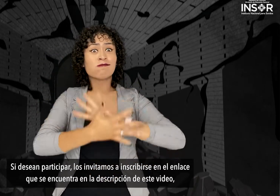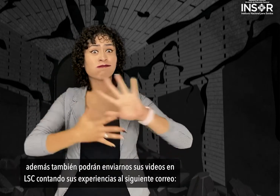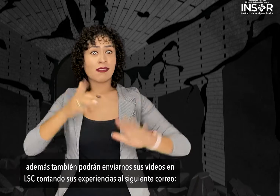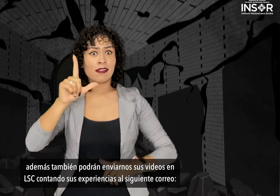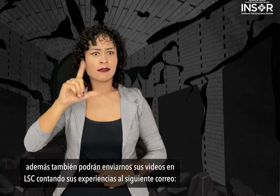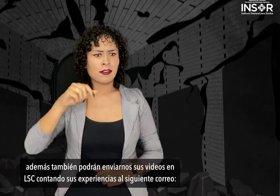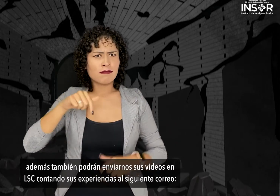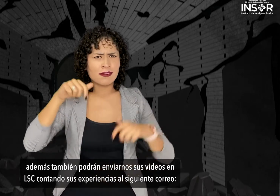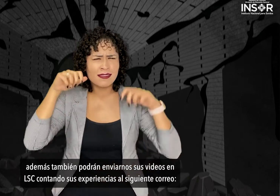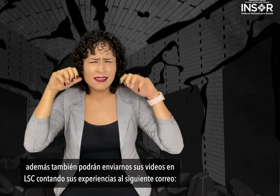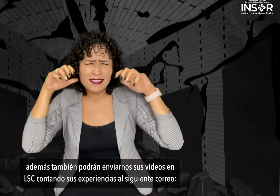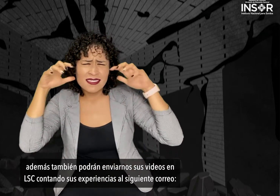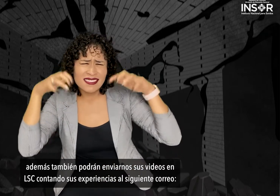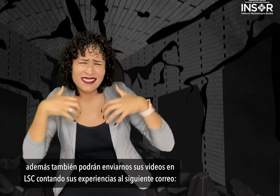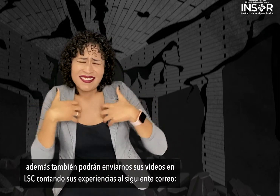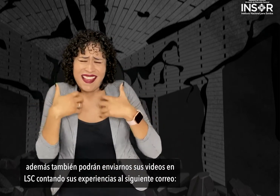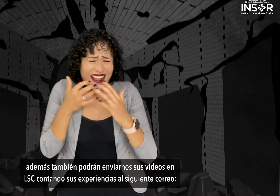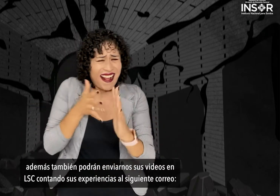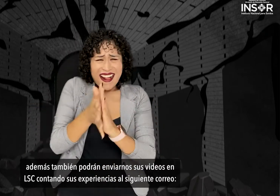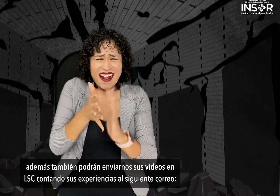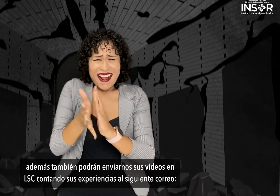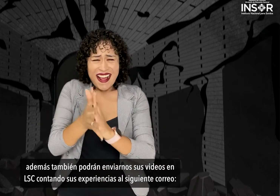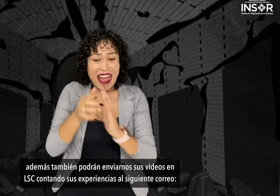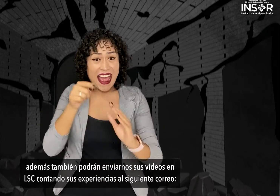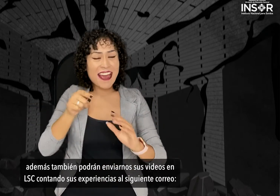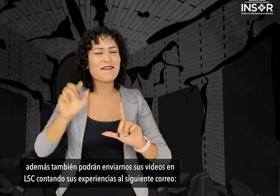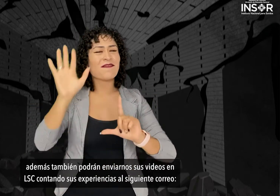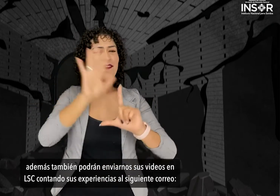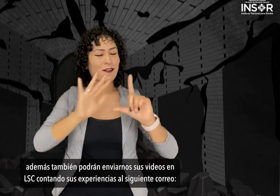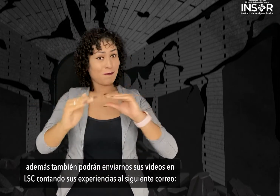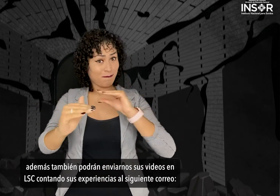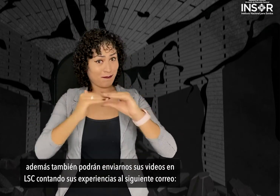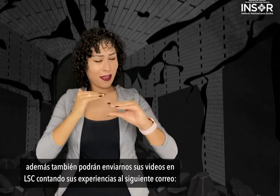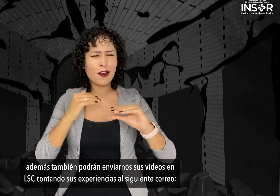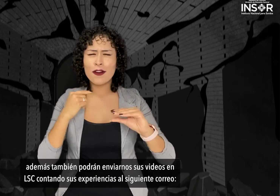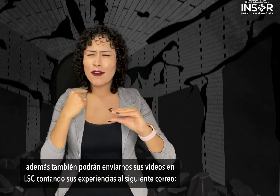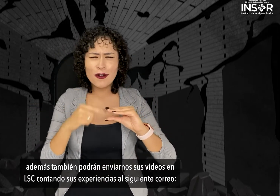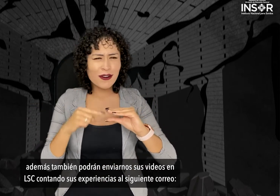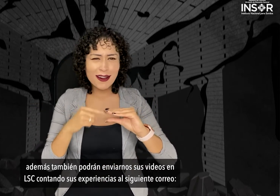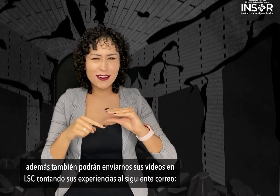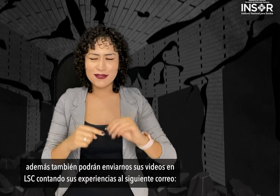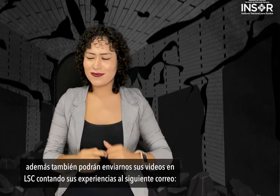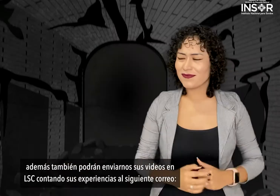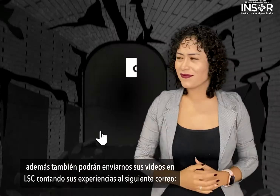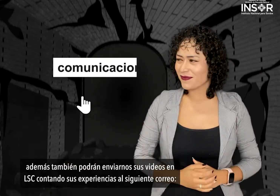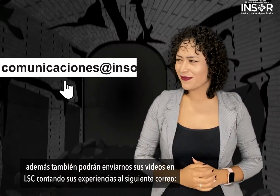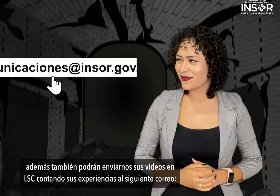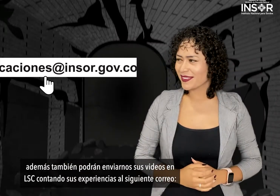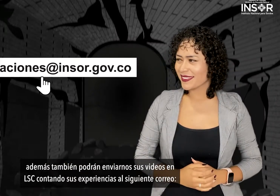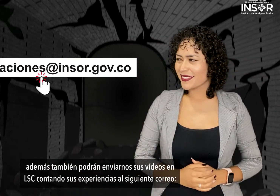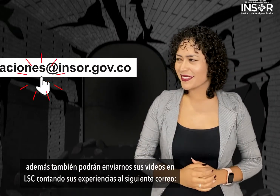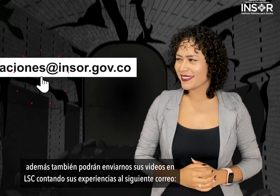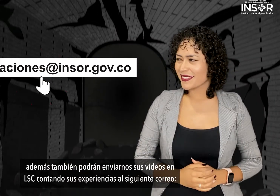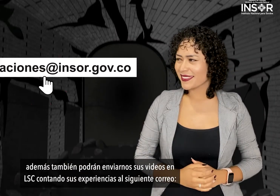Además, también podrán enviarnos sus videos en lengua de señas colombiana contando sus experiencias al siguiente correo.